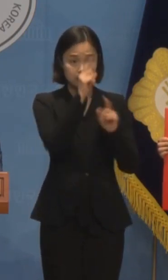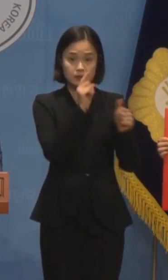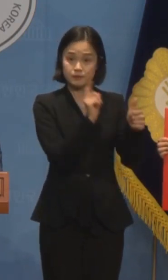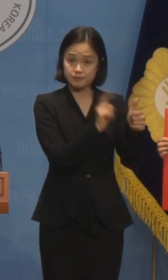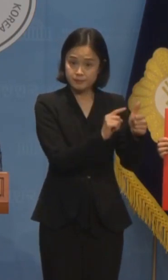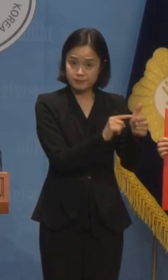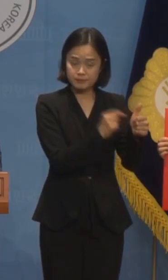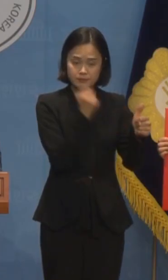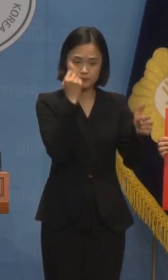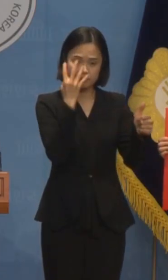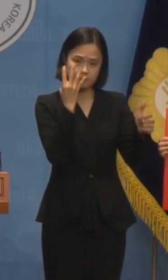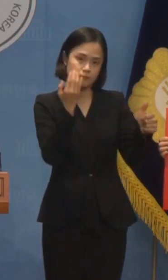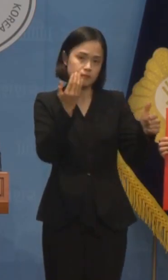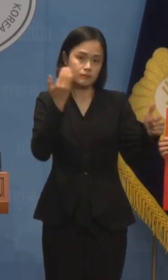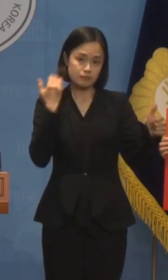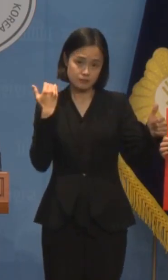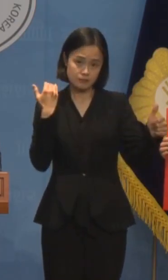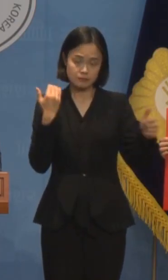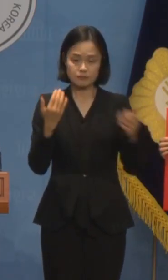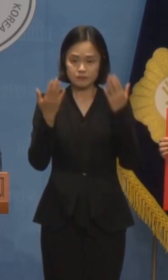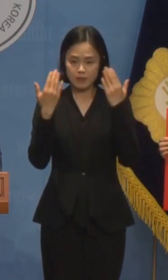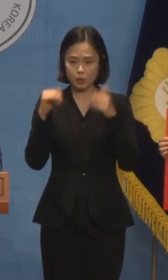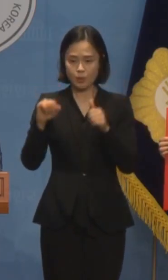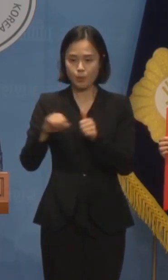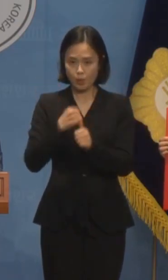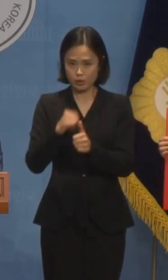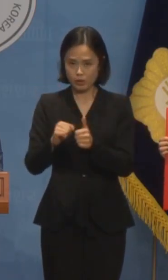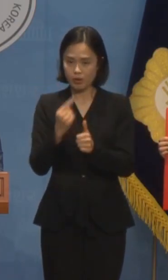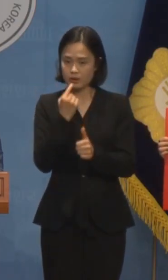전 학교 폭력 신고가 접수됨에도 불구하고